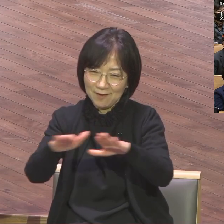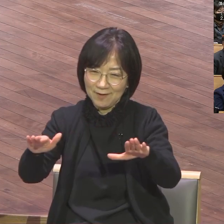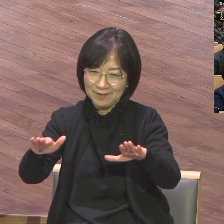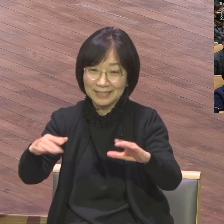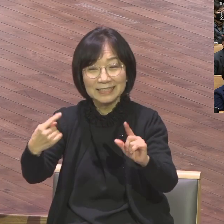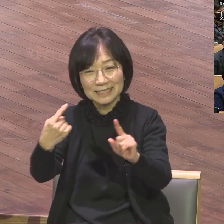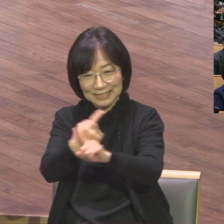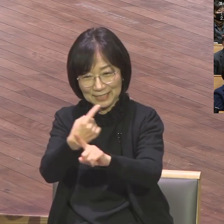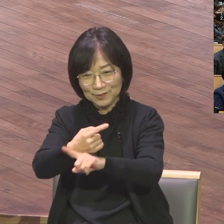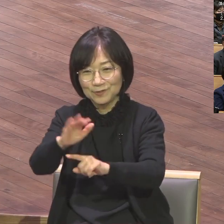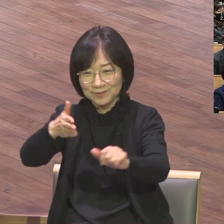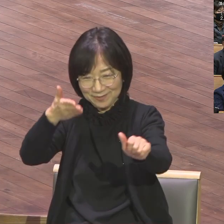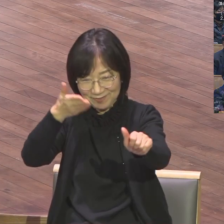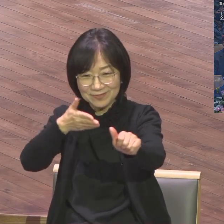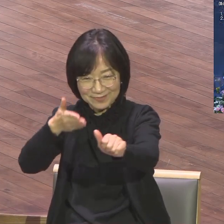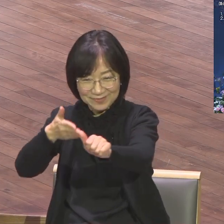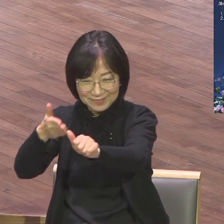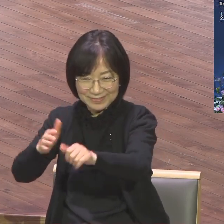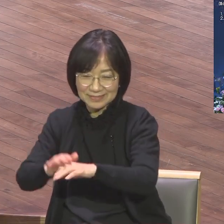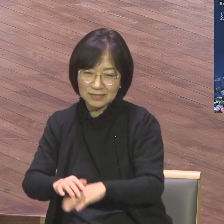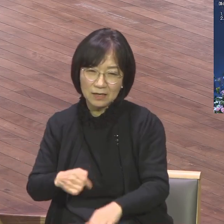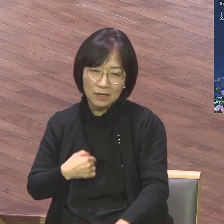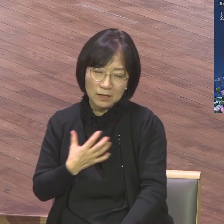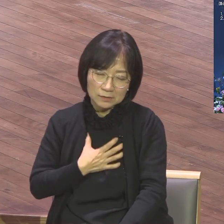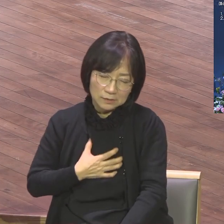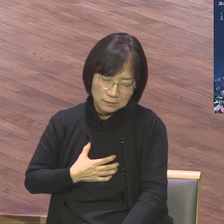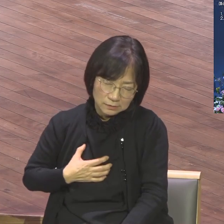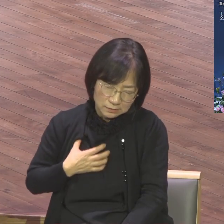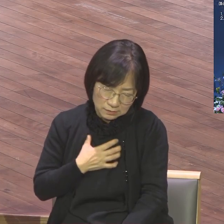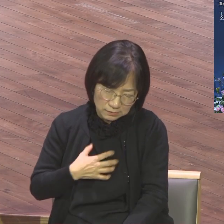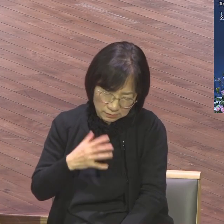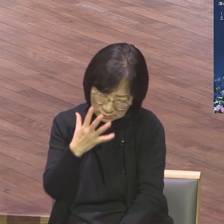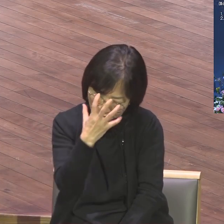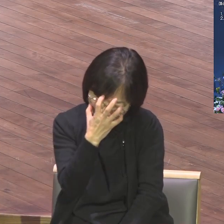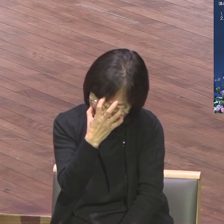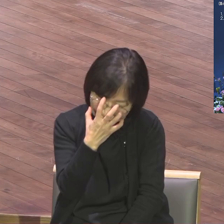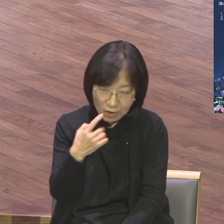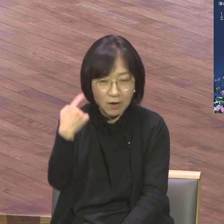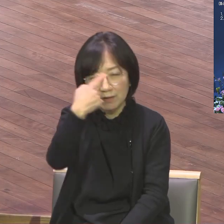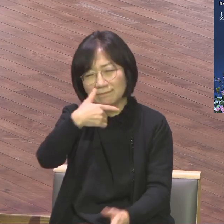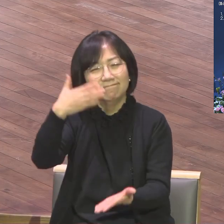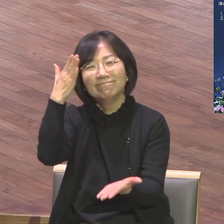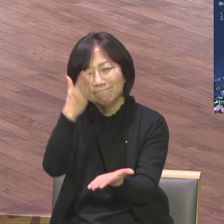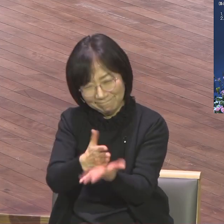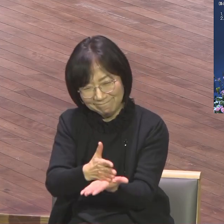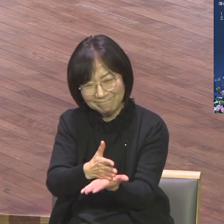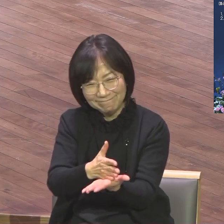아멘. 뭔 세상 짐을 혼자 다진 것이 그렇게 고뇌를 하십니까?